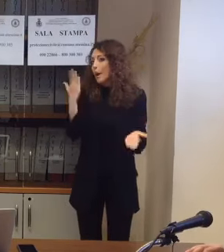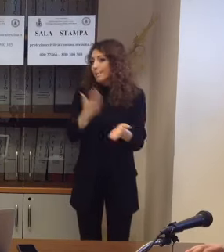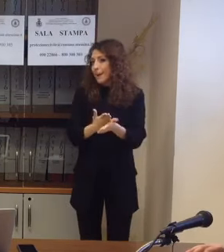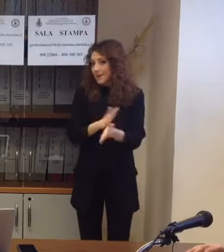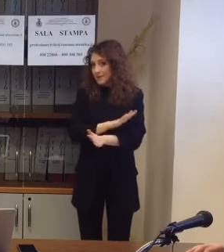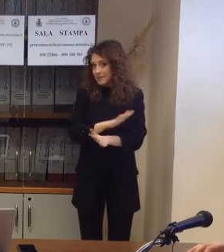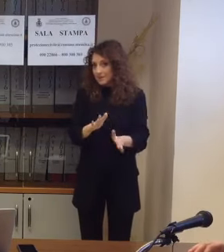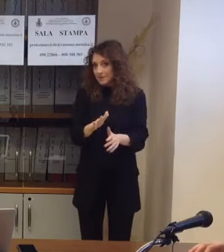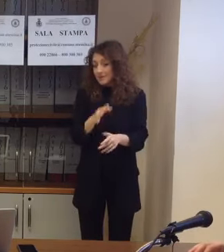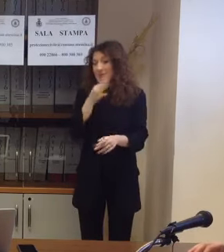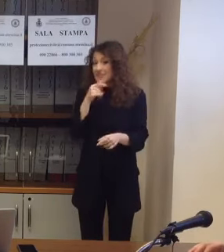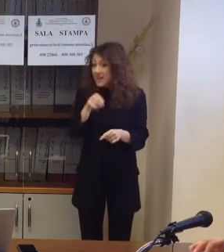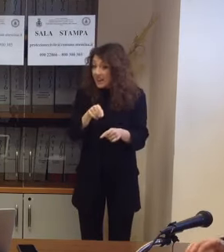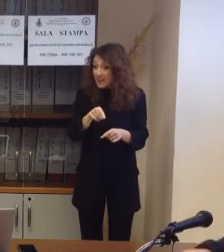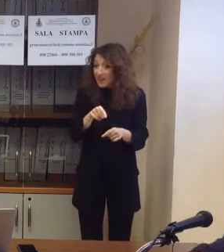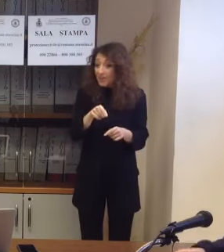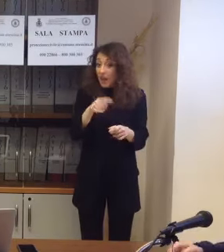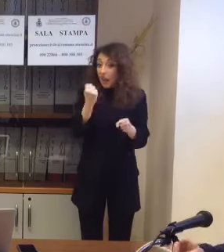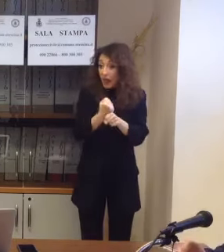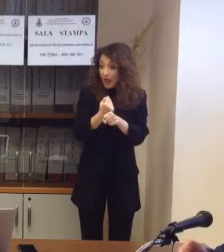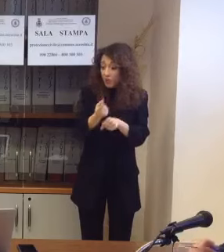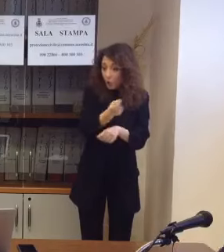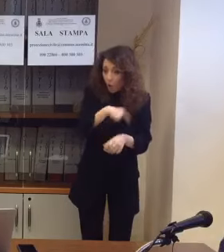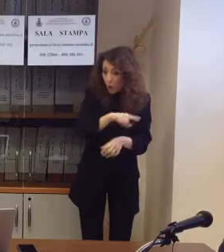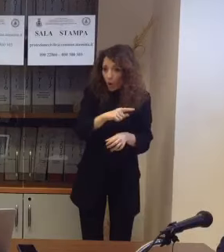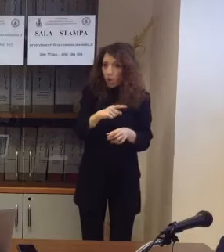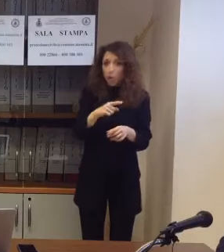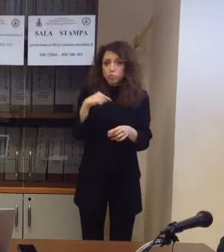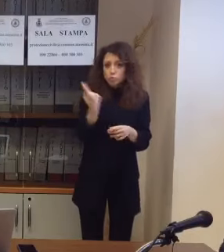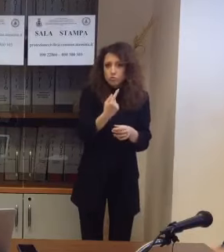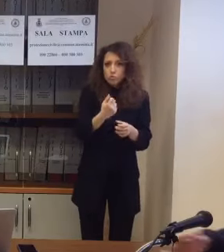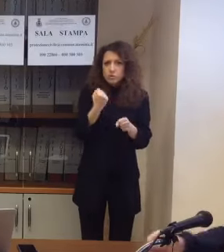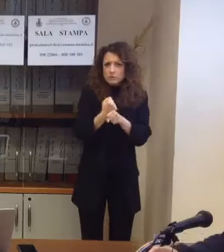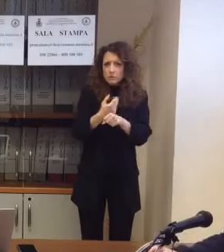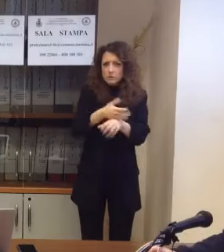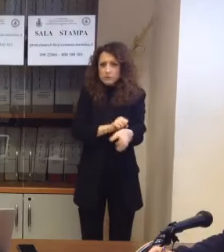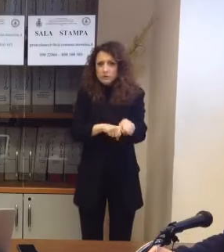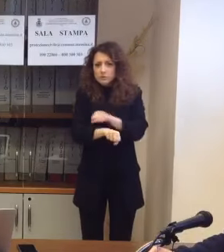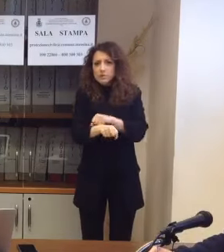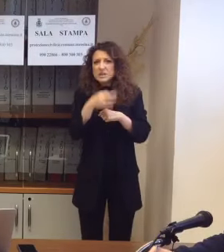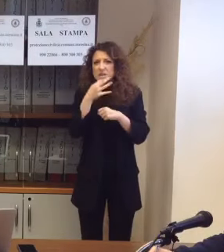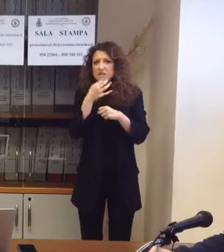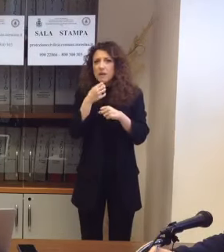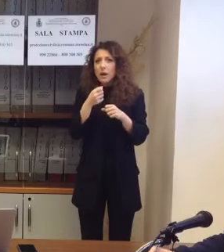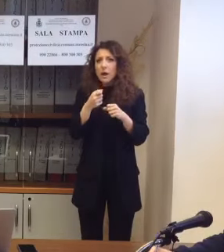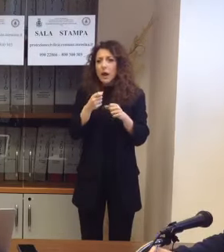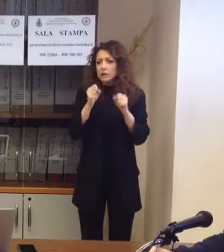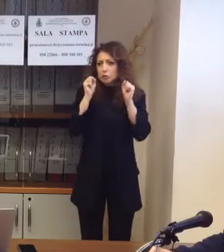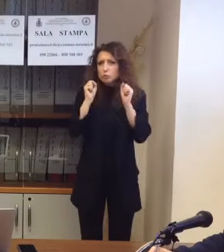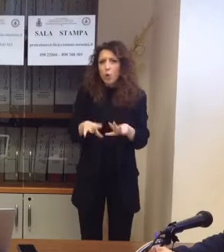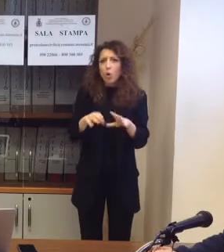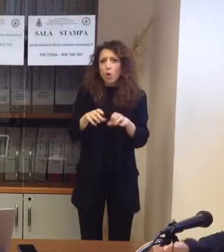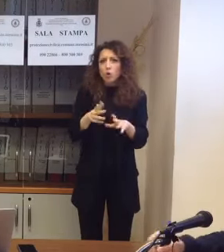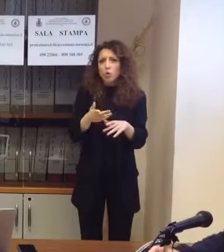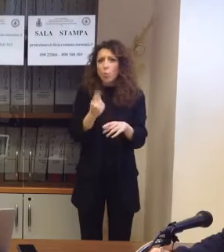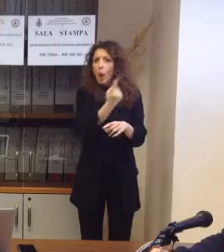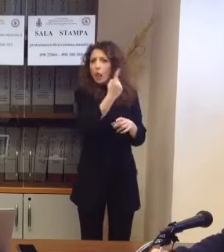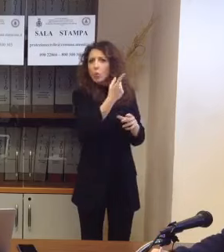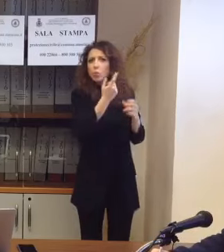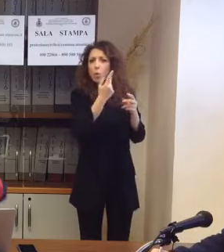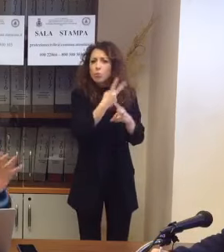significa sporcare il lavoro di tutti, giusto Max? Sì. Oh, quindi lo voglio